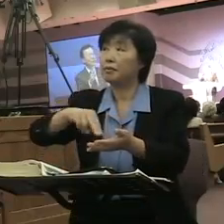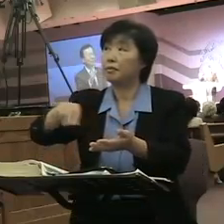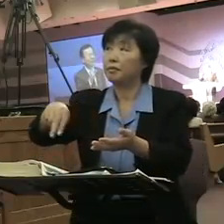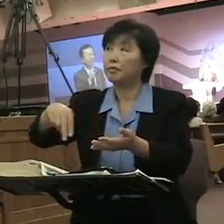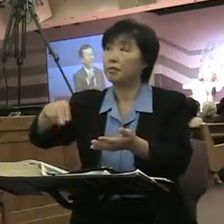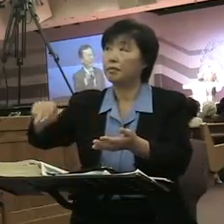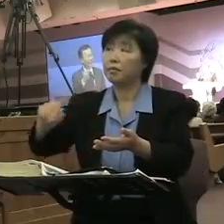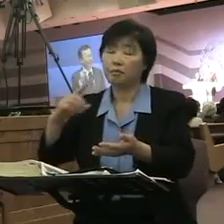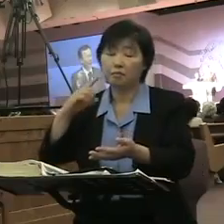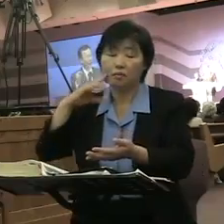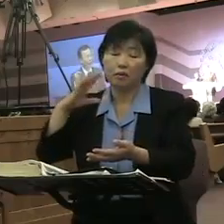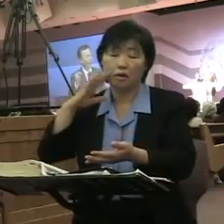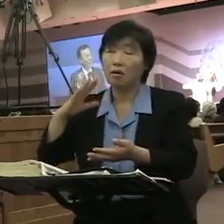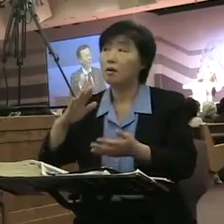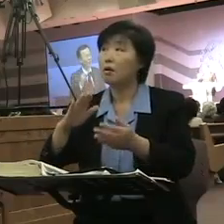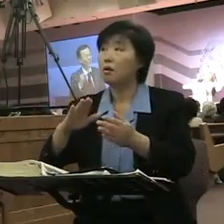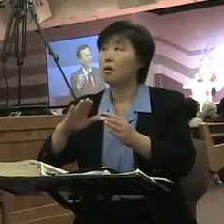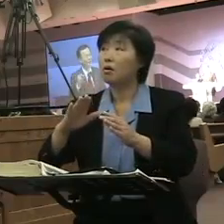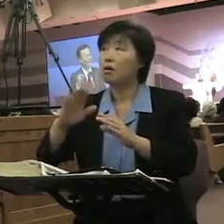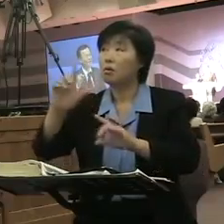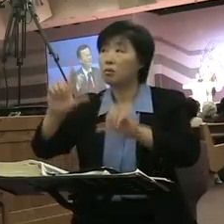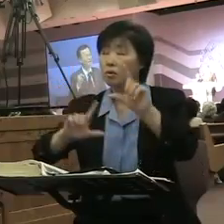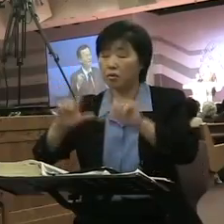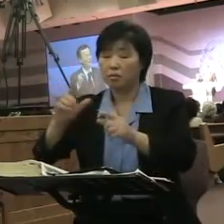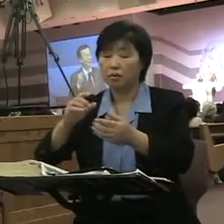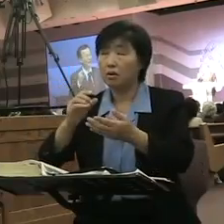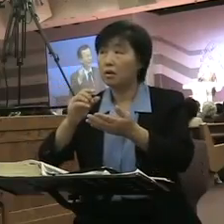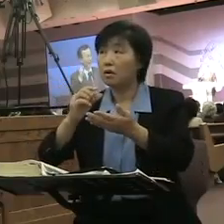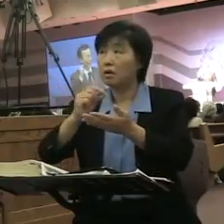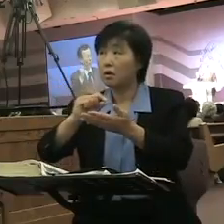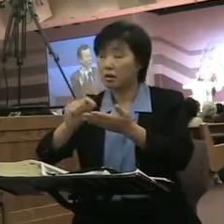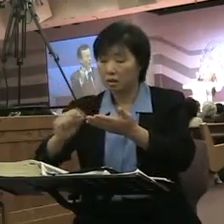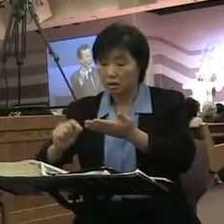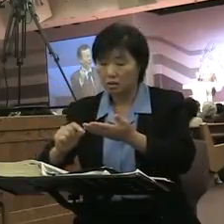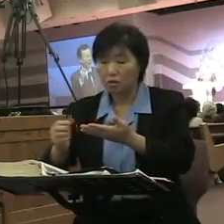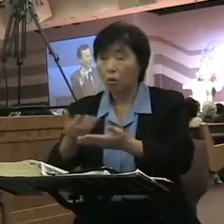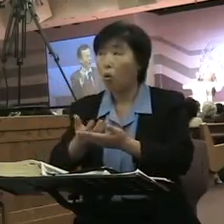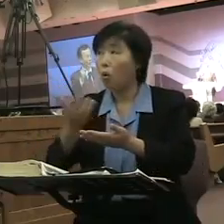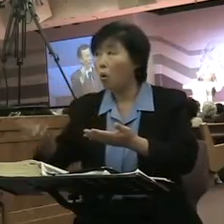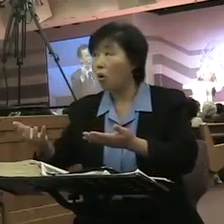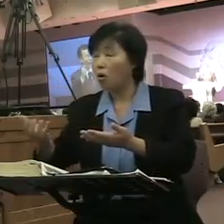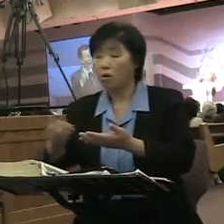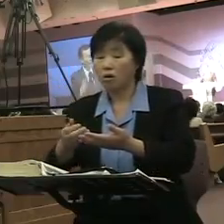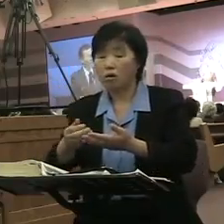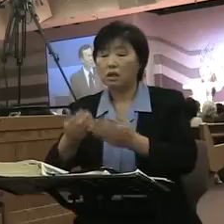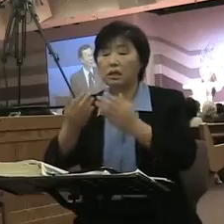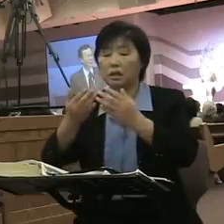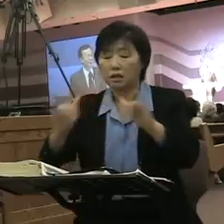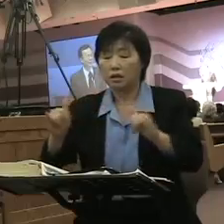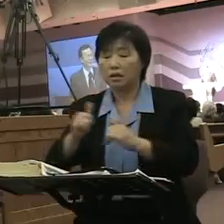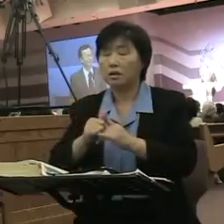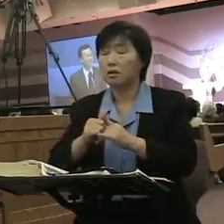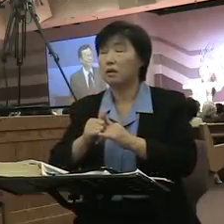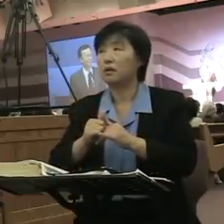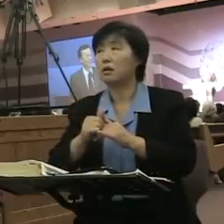와스프의 모습을 글로 옮겼더라고요. 인간의 죄와 저주 안에 있는